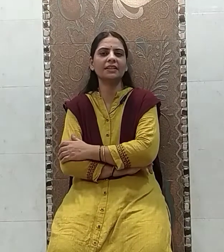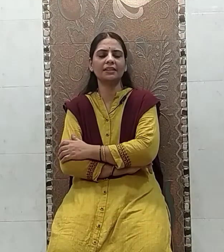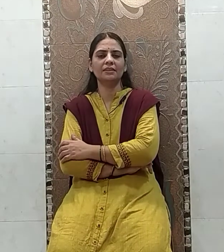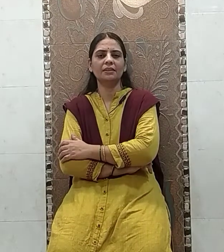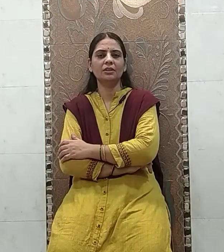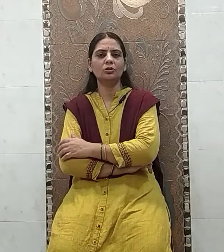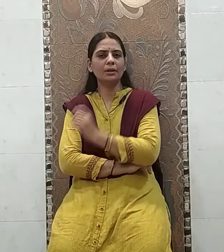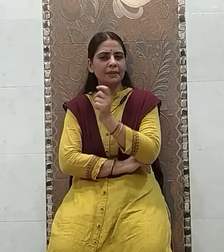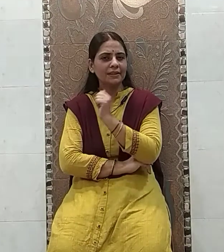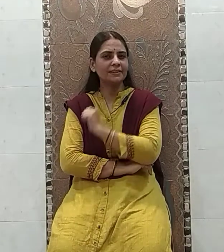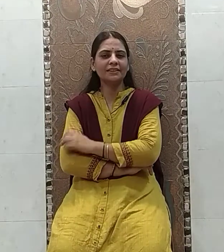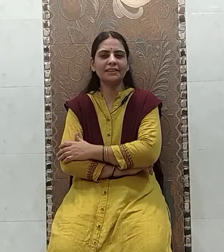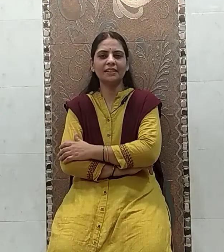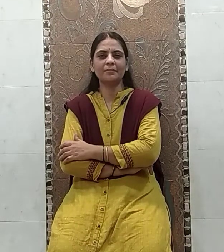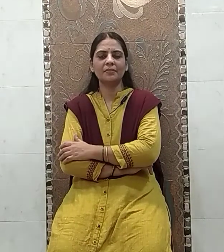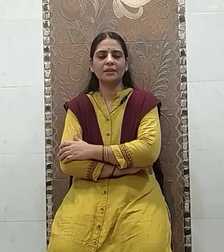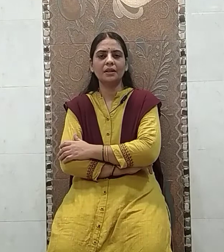येईल, थोडा प्रयत्न तर करा.